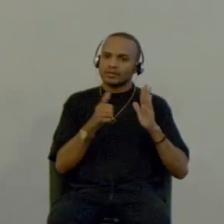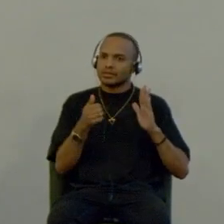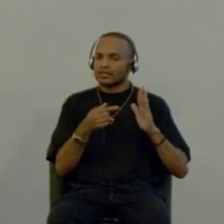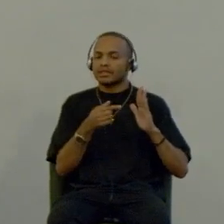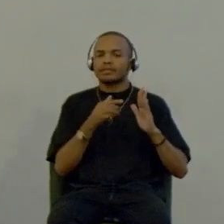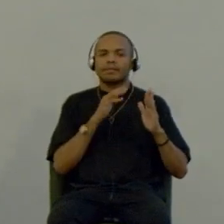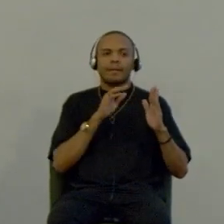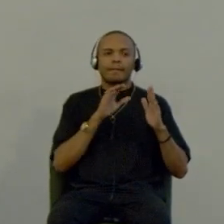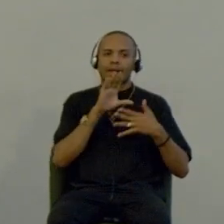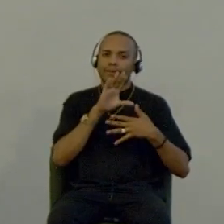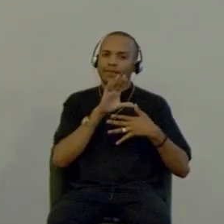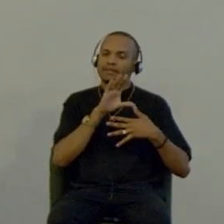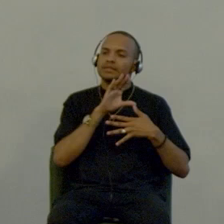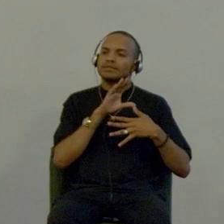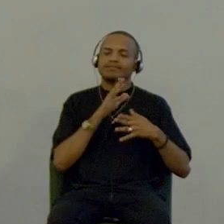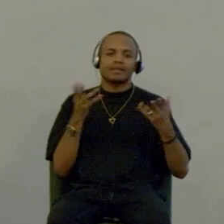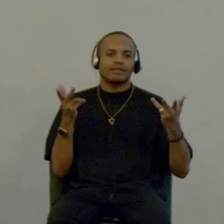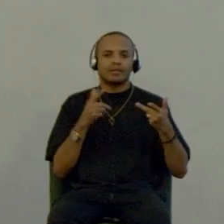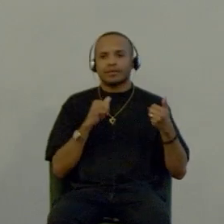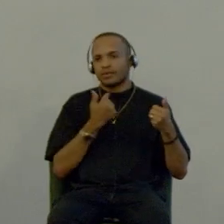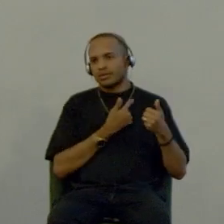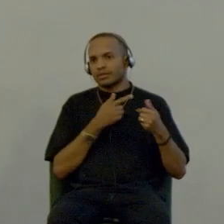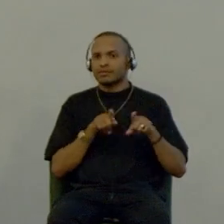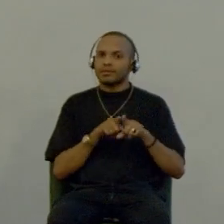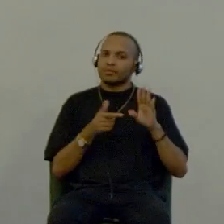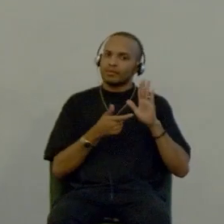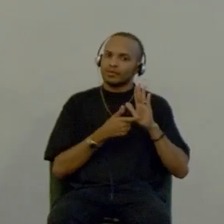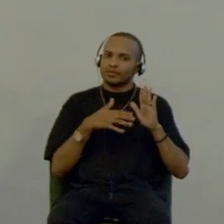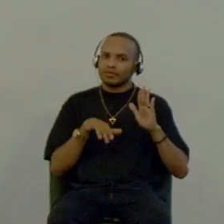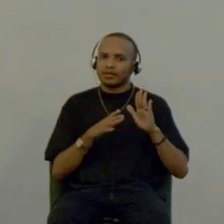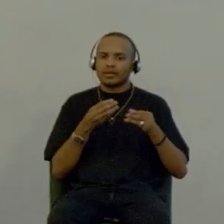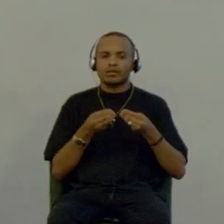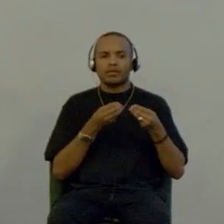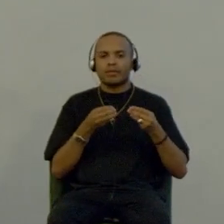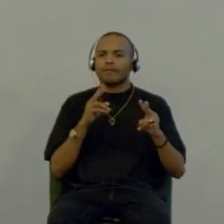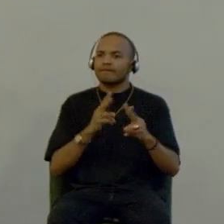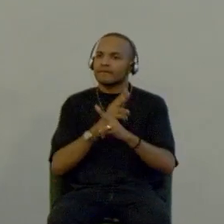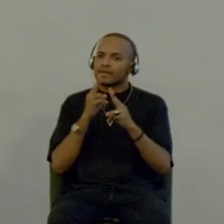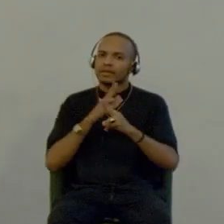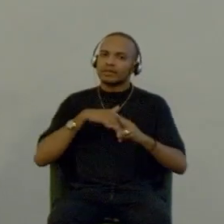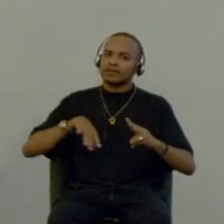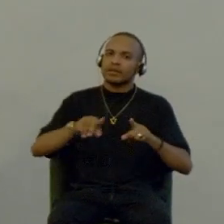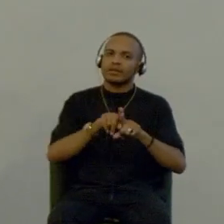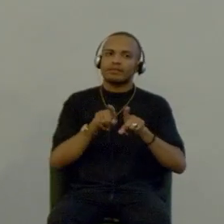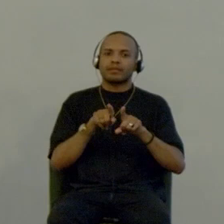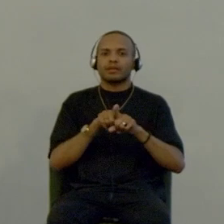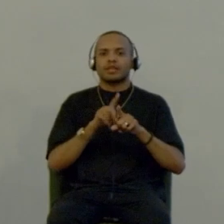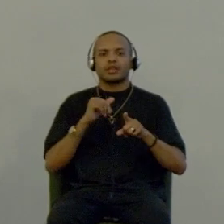des courants et des vents. Et c'est des cartes pour se repérer dans un espace